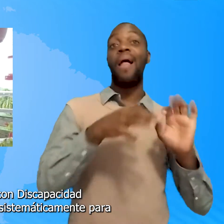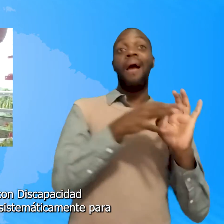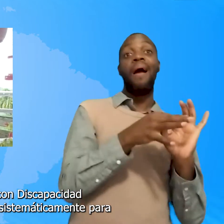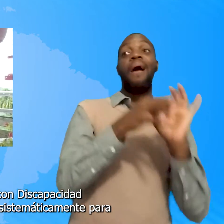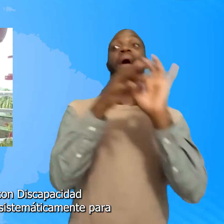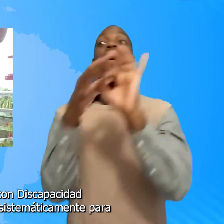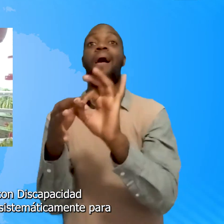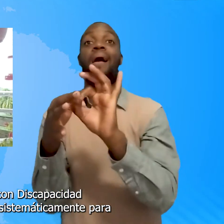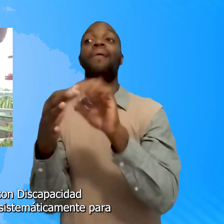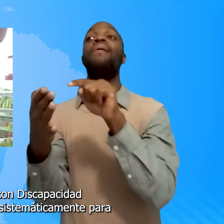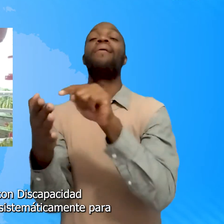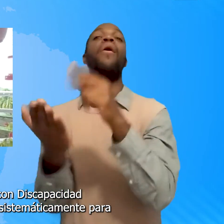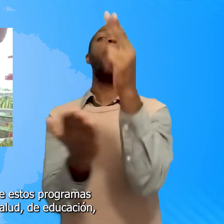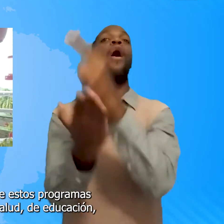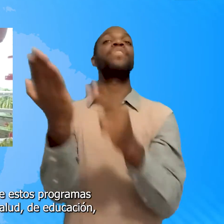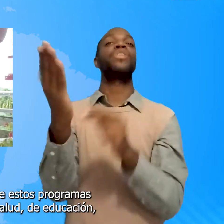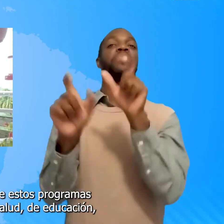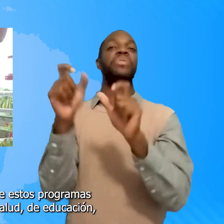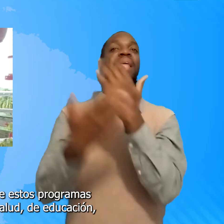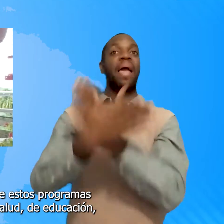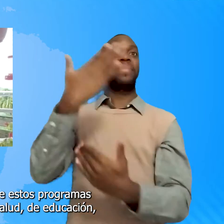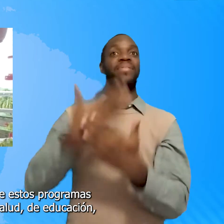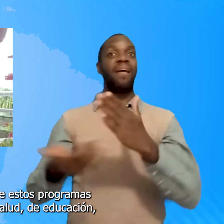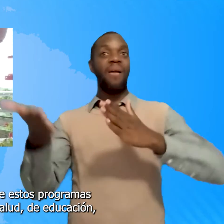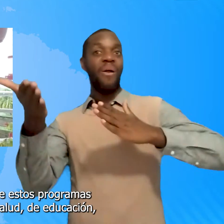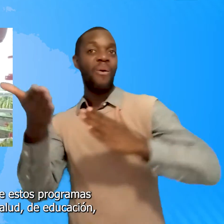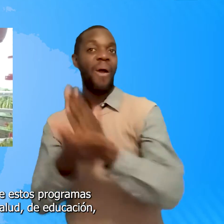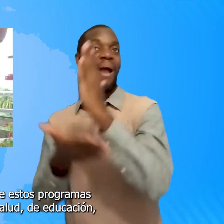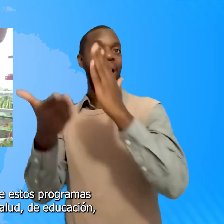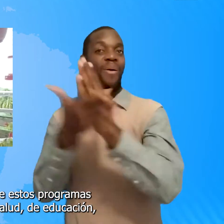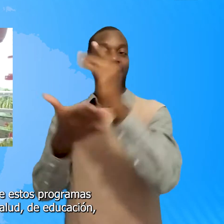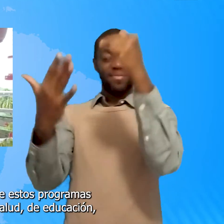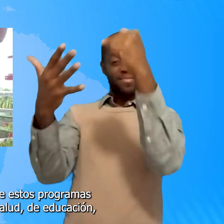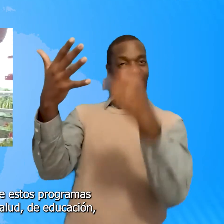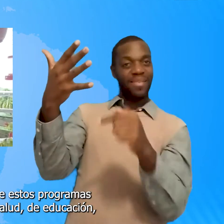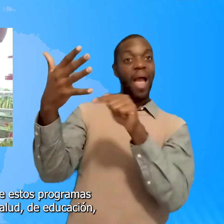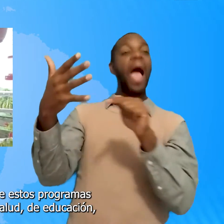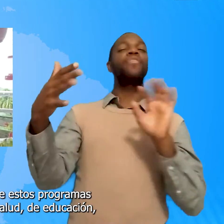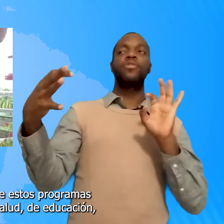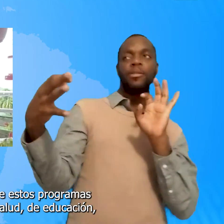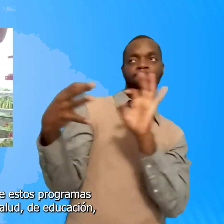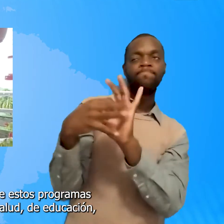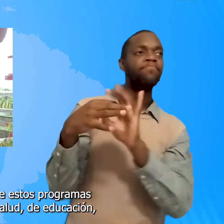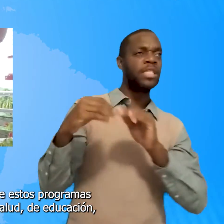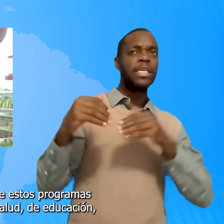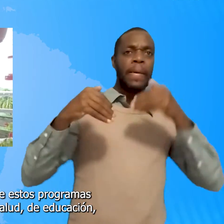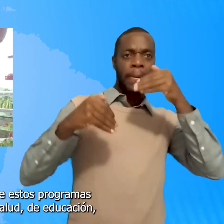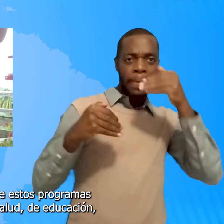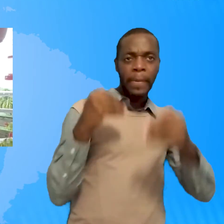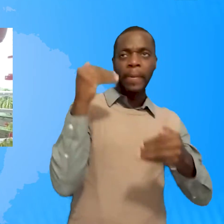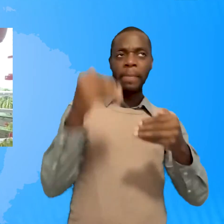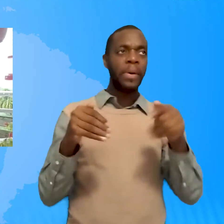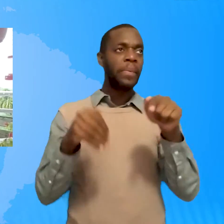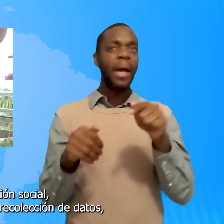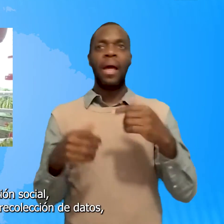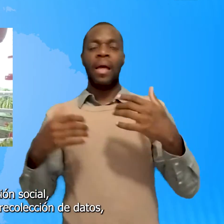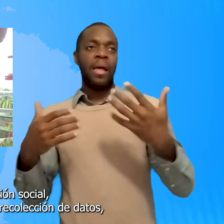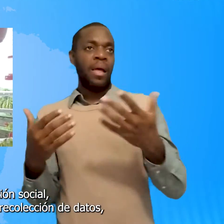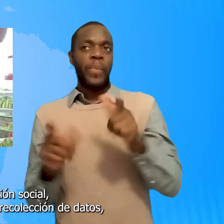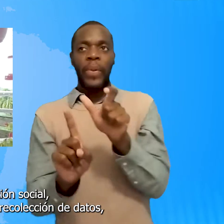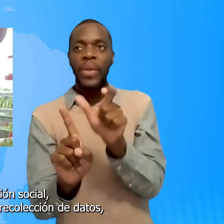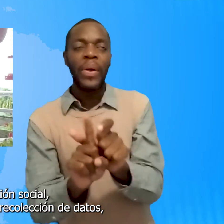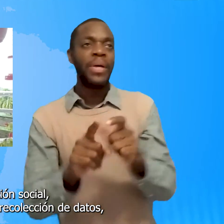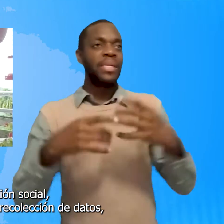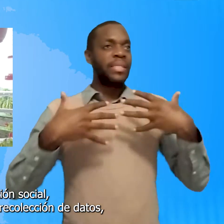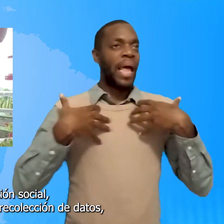trabajando sistemáticamente para que en cada uno de estos programas de protección, de salud, de educación, de